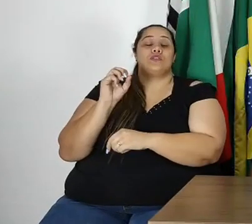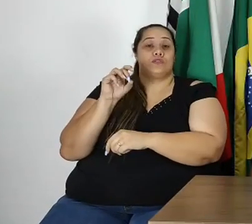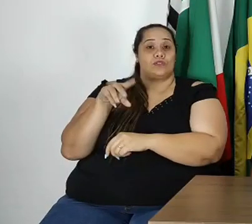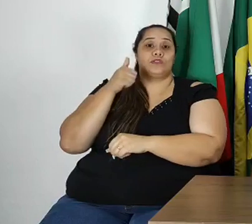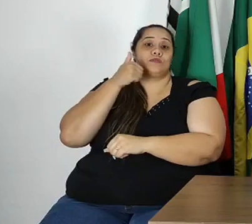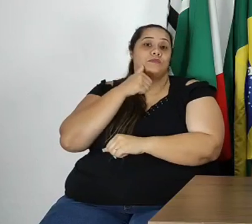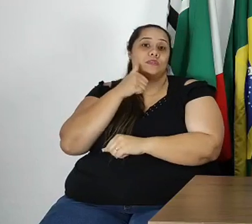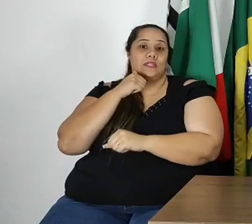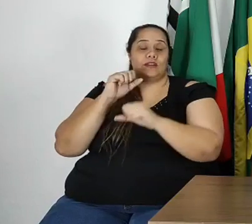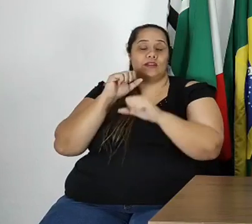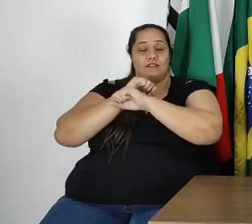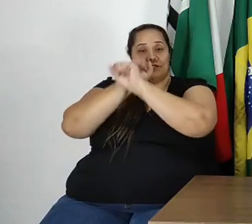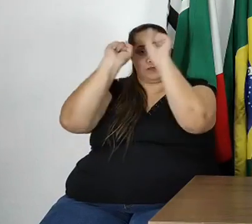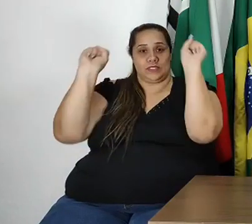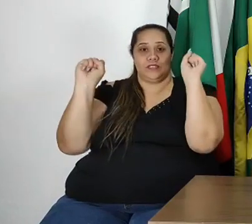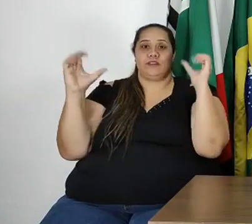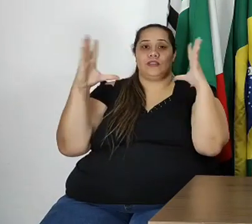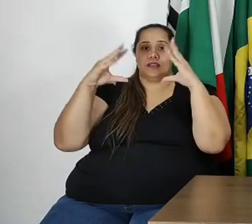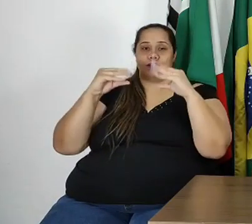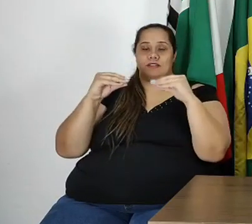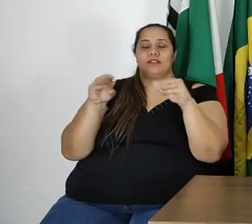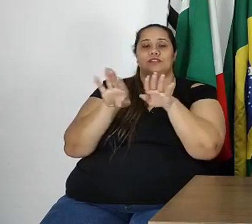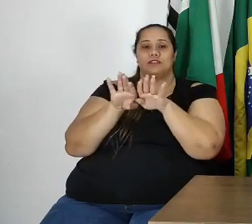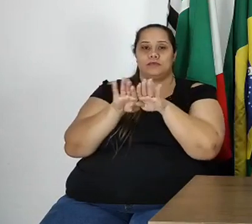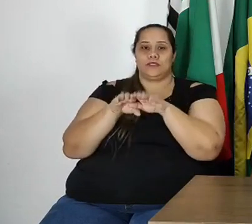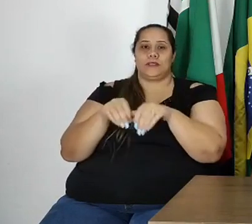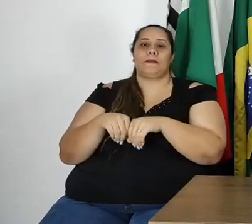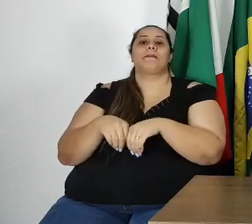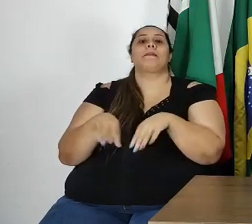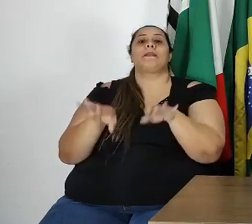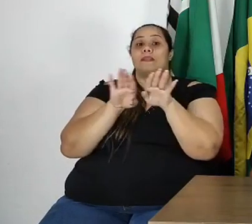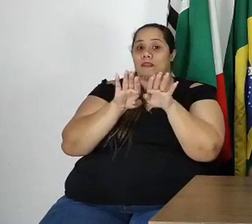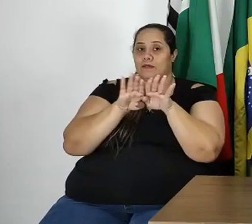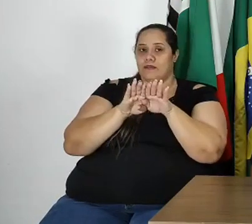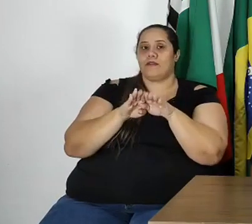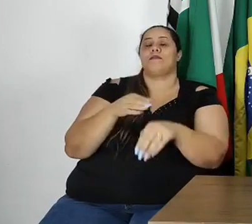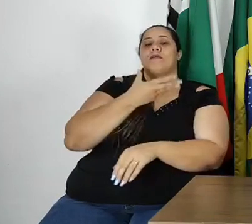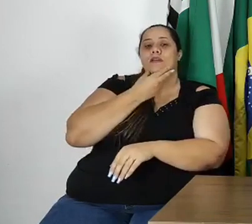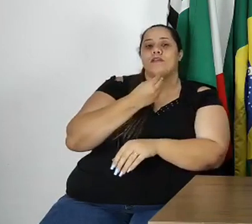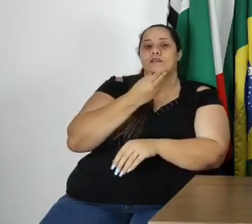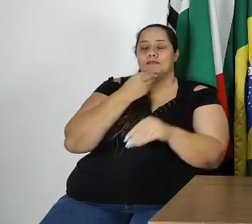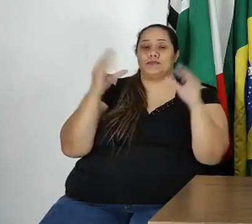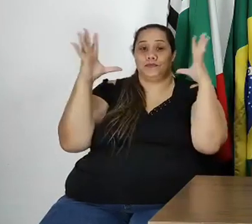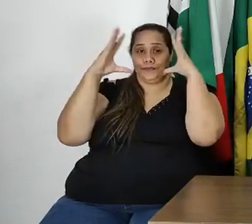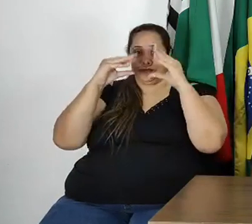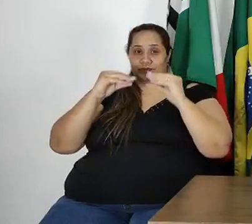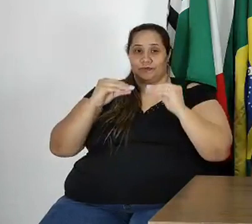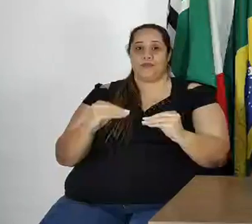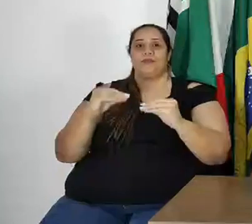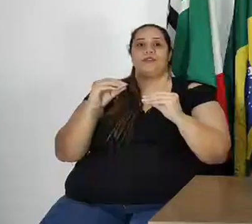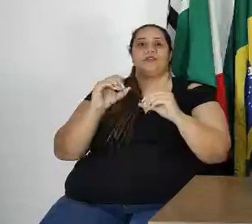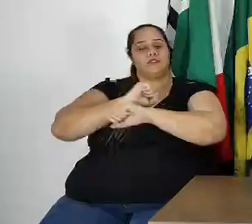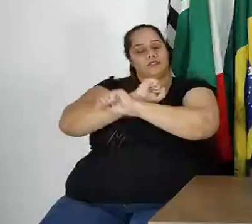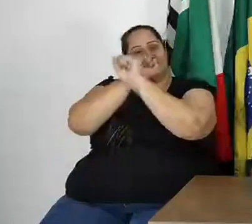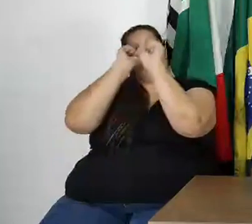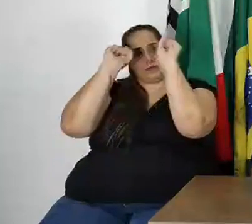manhã e à tarde também. E também temos com os homens à noite e de